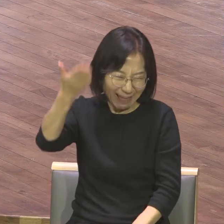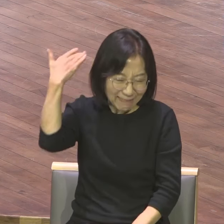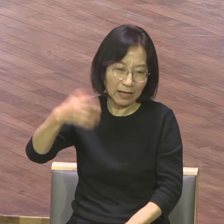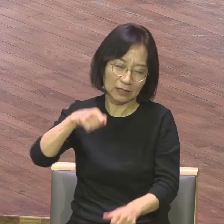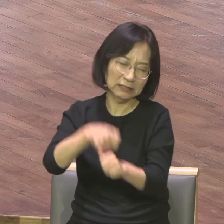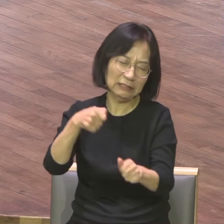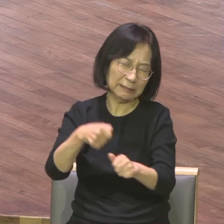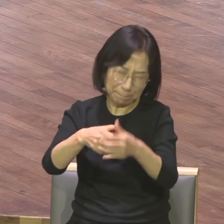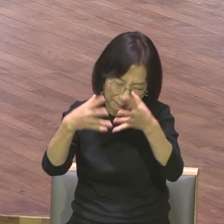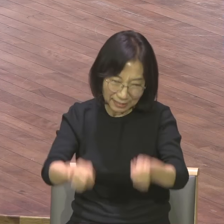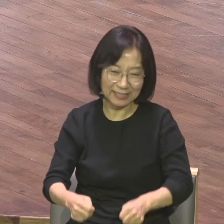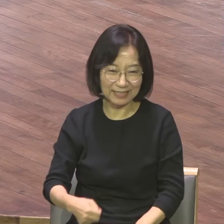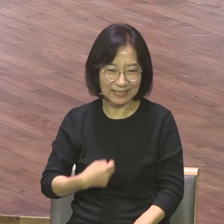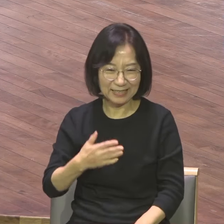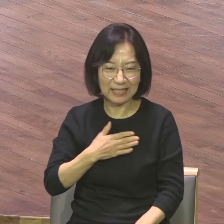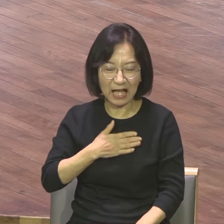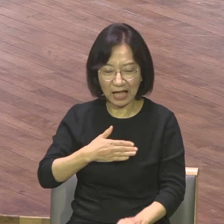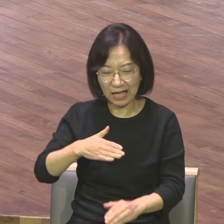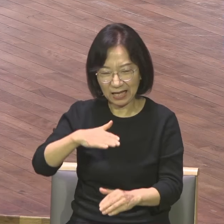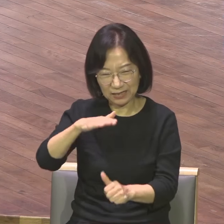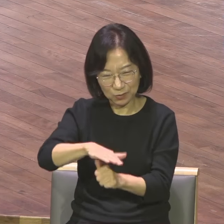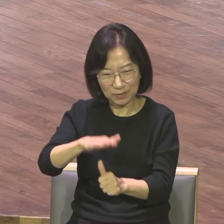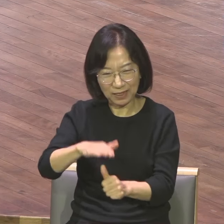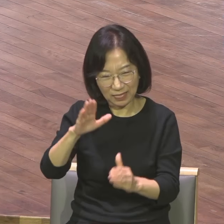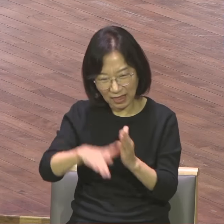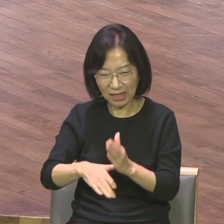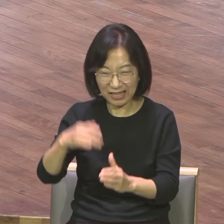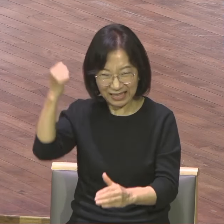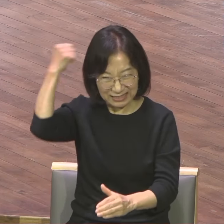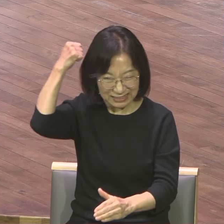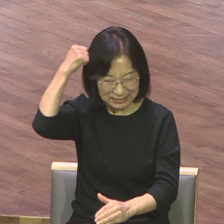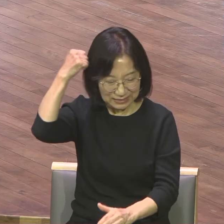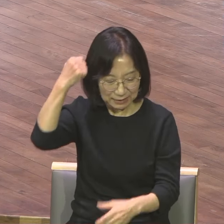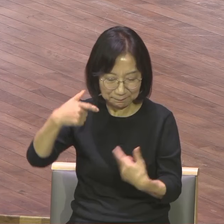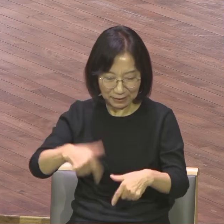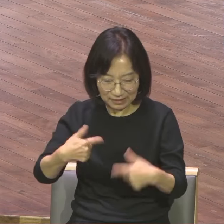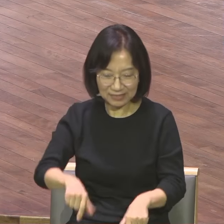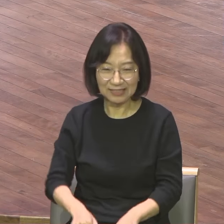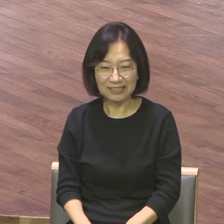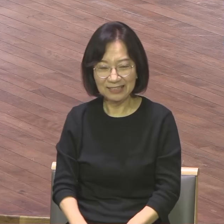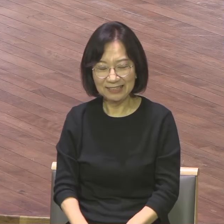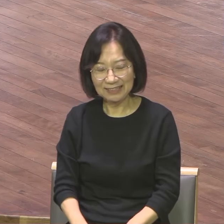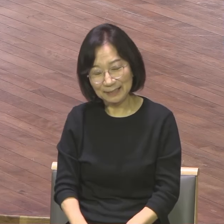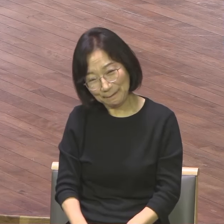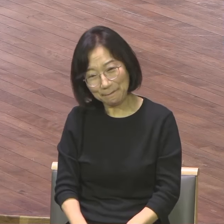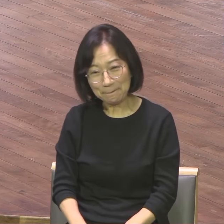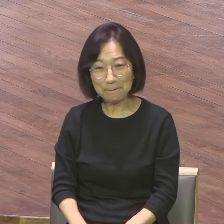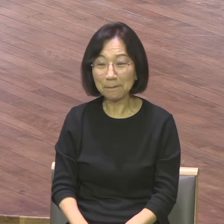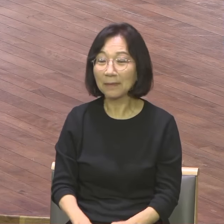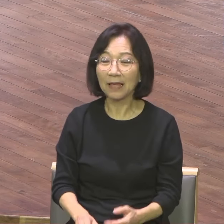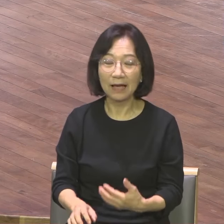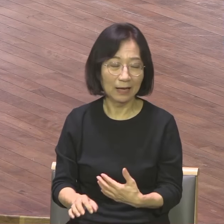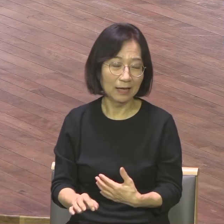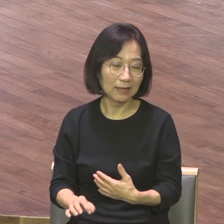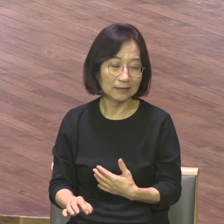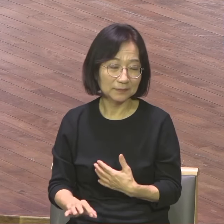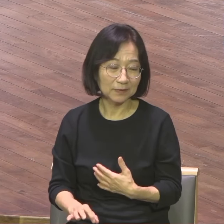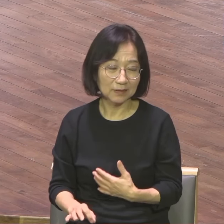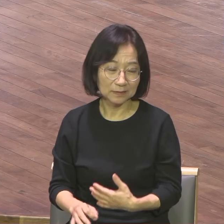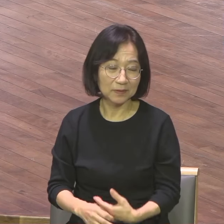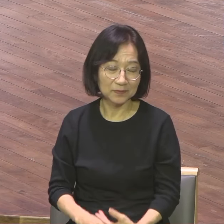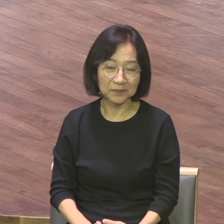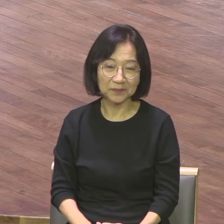맞으면 이상할 정도예요. 그냥 이러면요 이렇게 착 기질하고